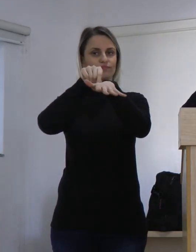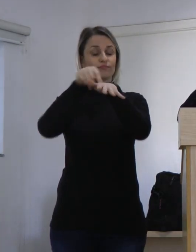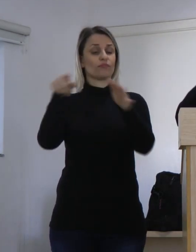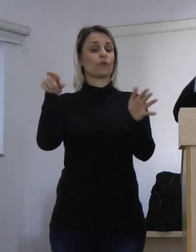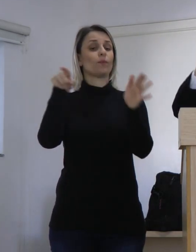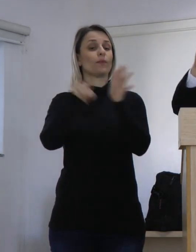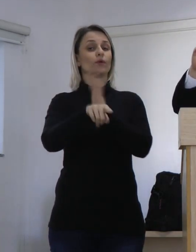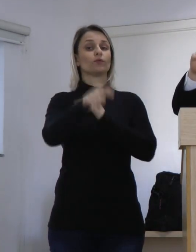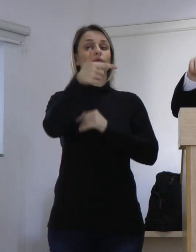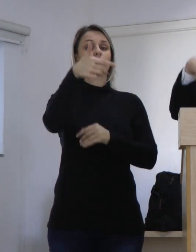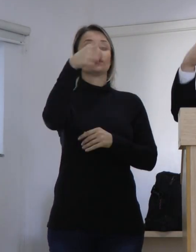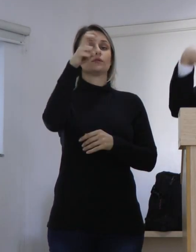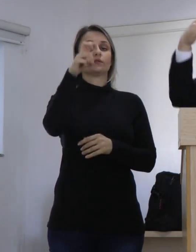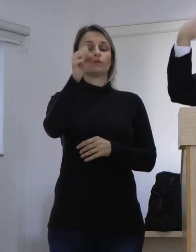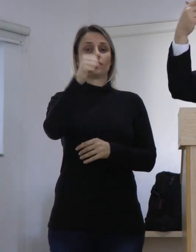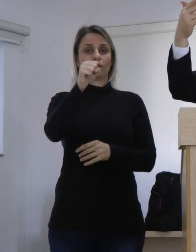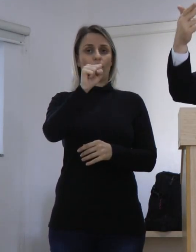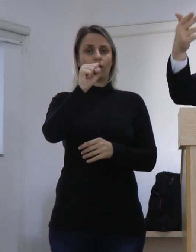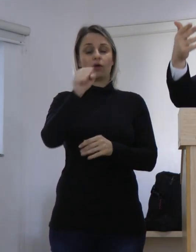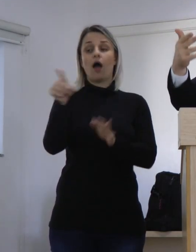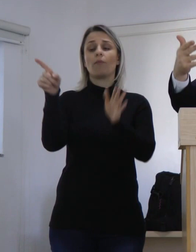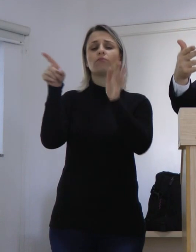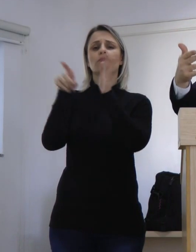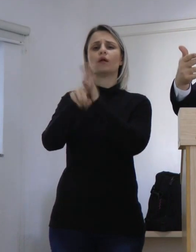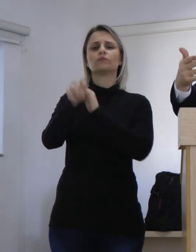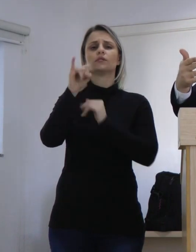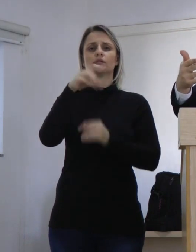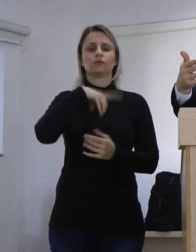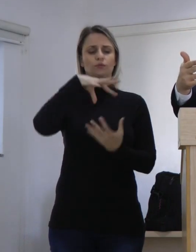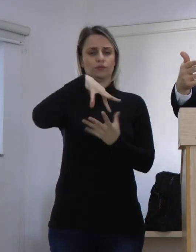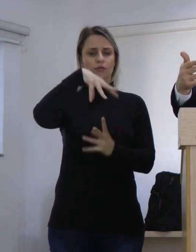ele pergunta se os espíritos, antes de reencarnarem,